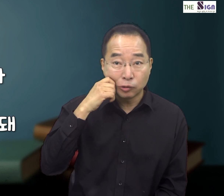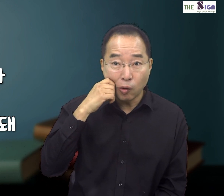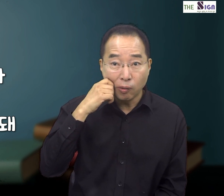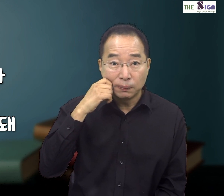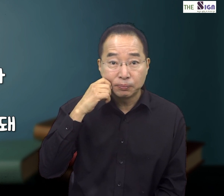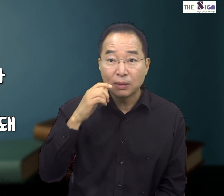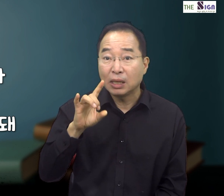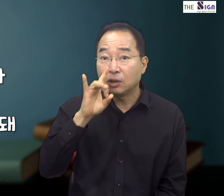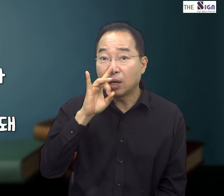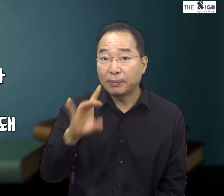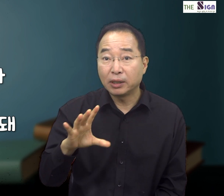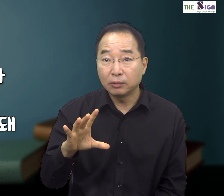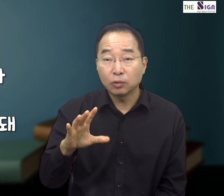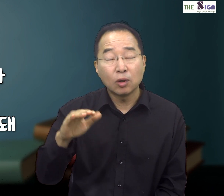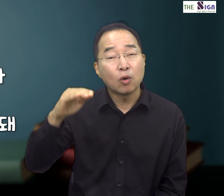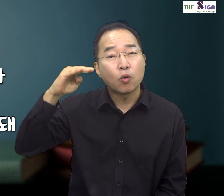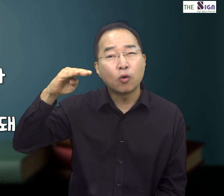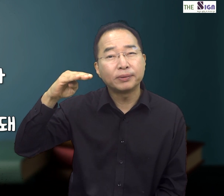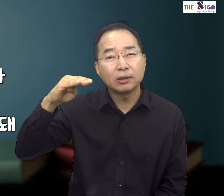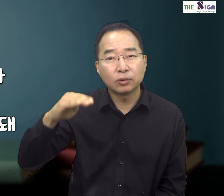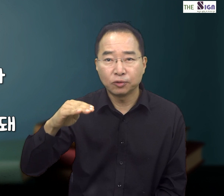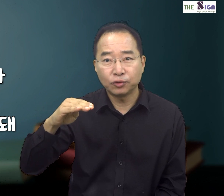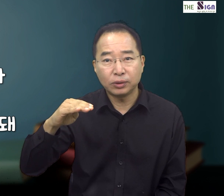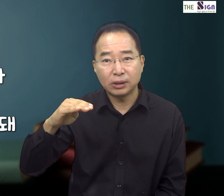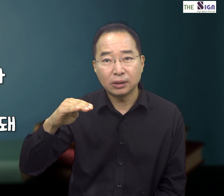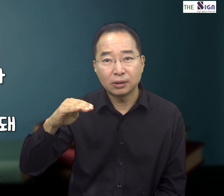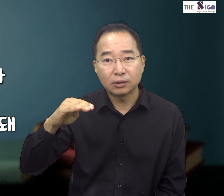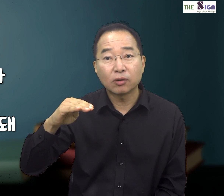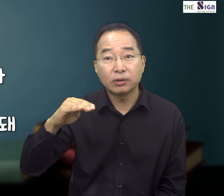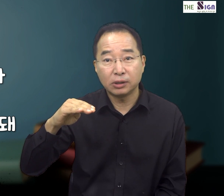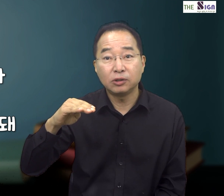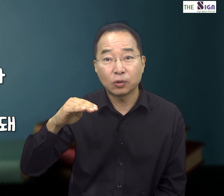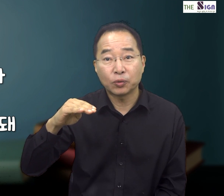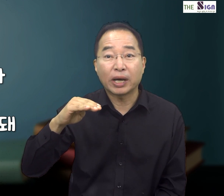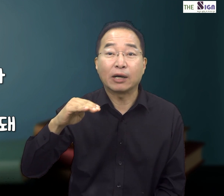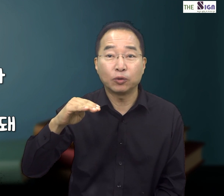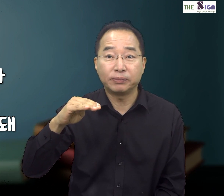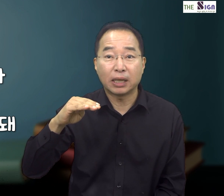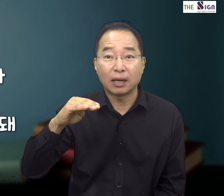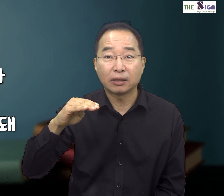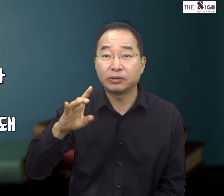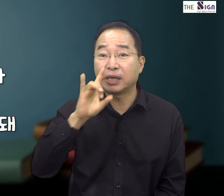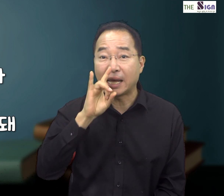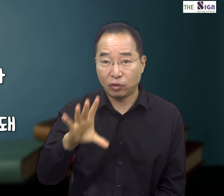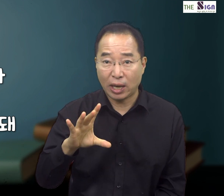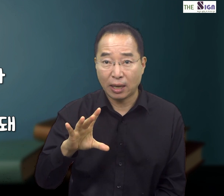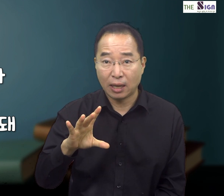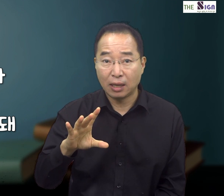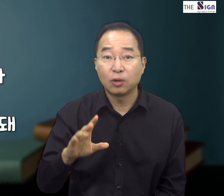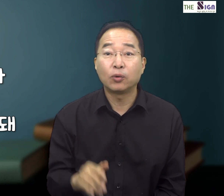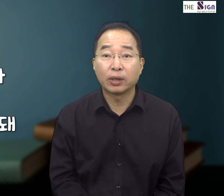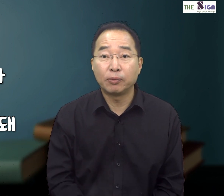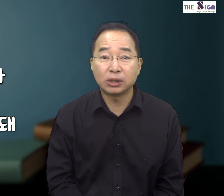쓰고, 이거 하면은 그거보단 좀 수준이 떨어지는 정도의 강도입니다. 그래서 이게 안 돼. 이렇게 보시면